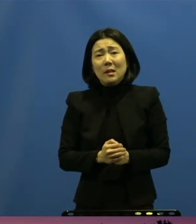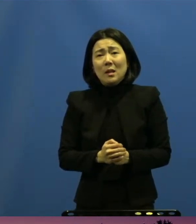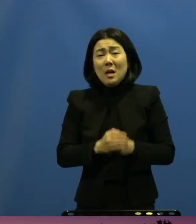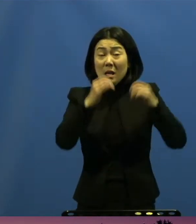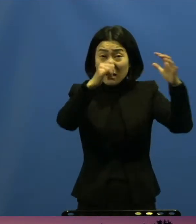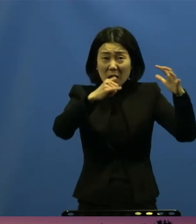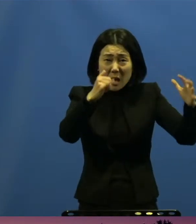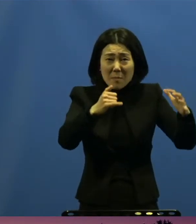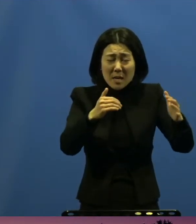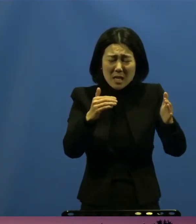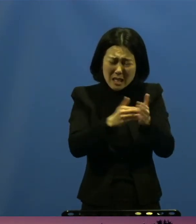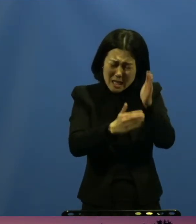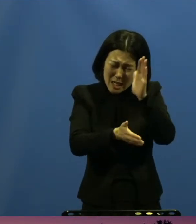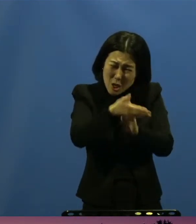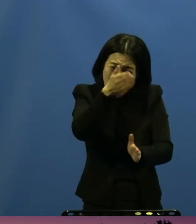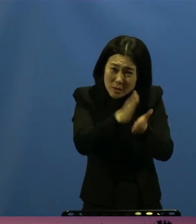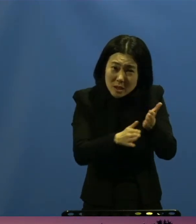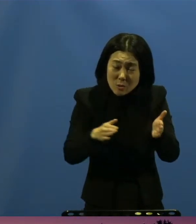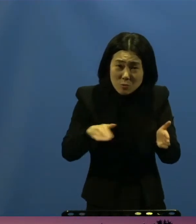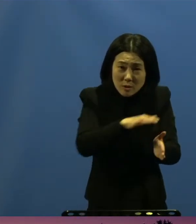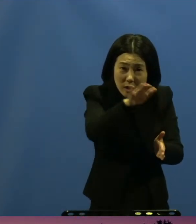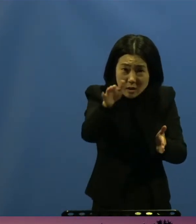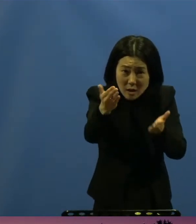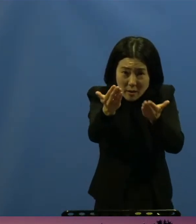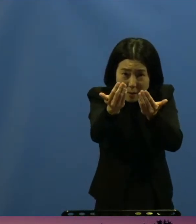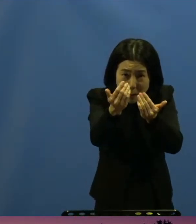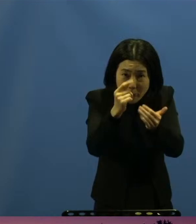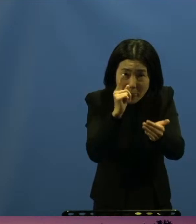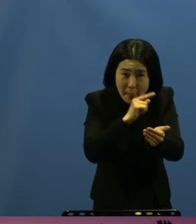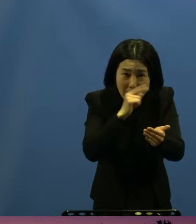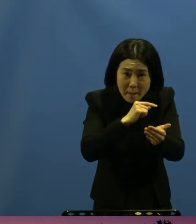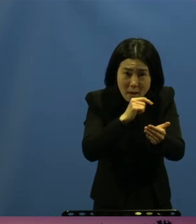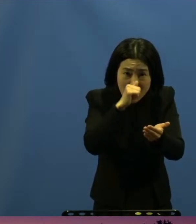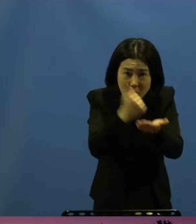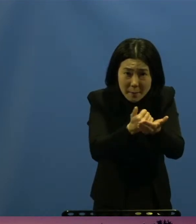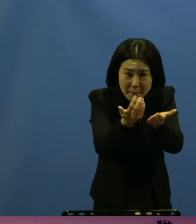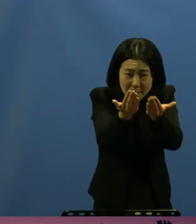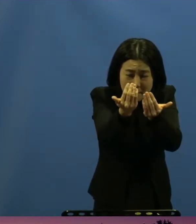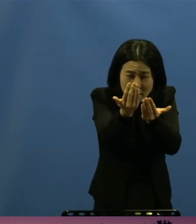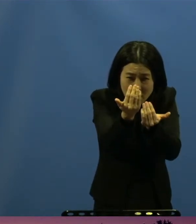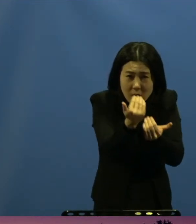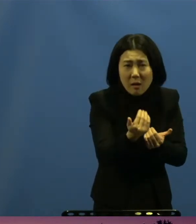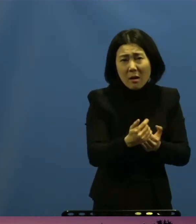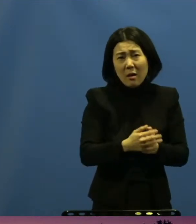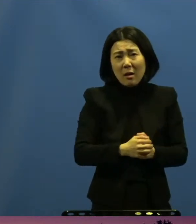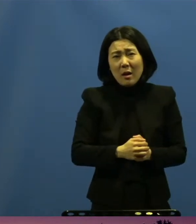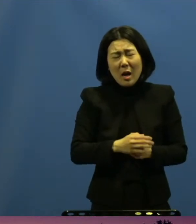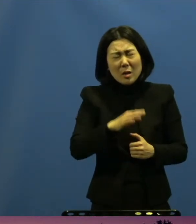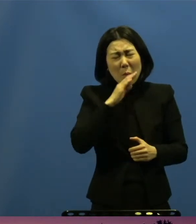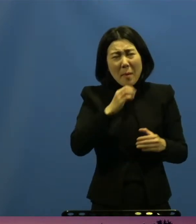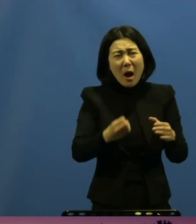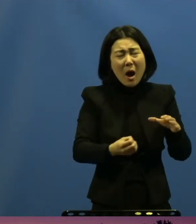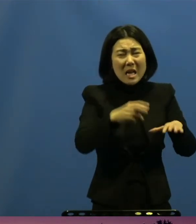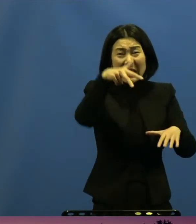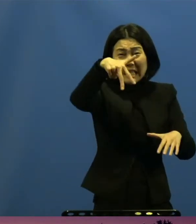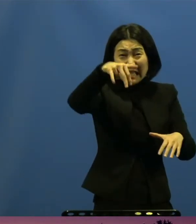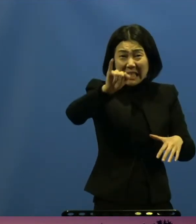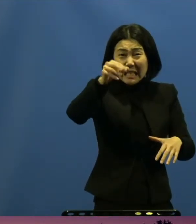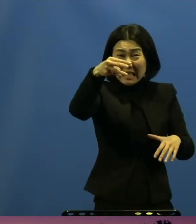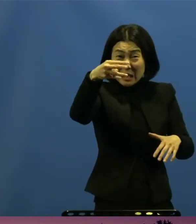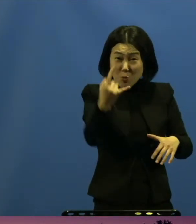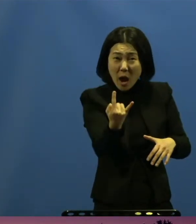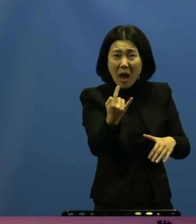세상은 우리를 끊임없이 우리를 향하여 손짓합니다. 세상은 지뢰밭과 같습니다. 우리를